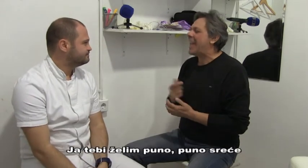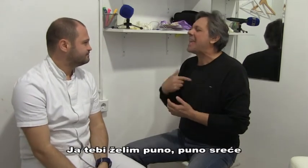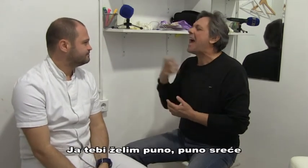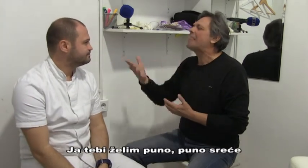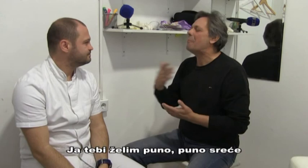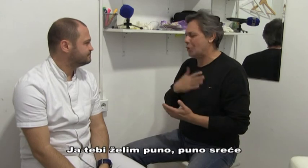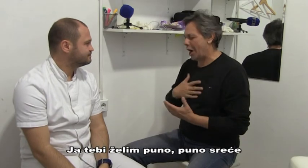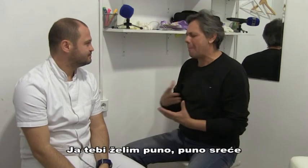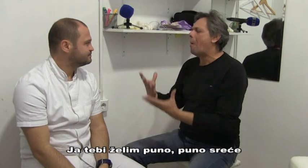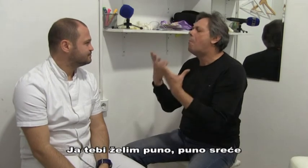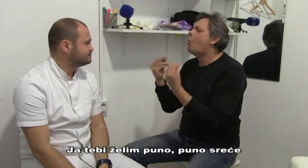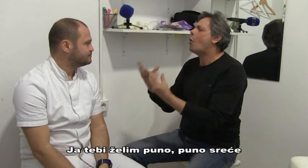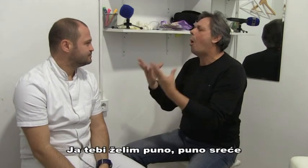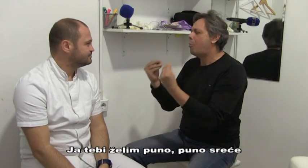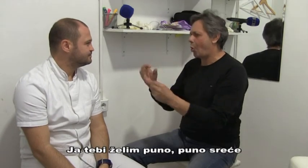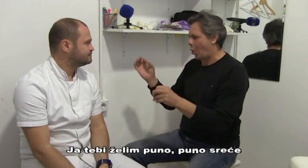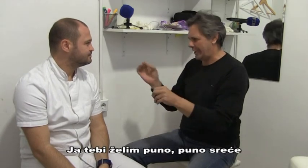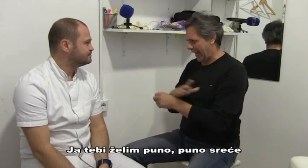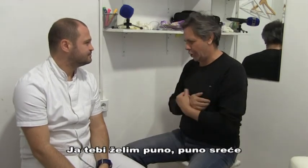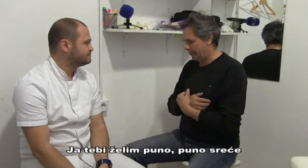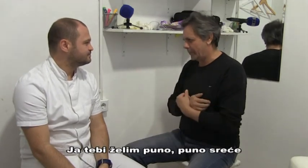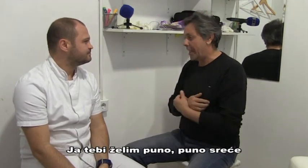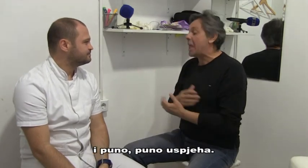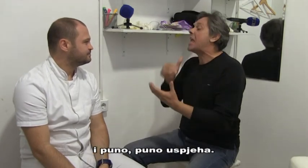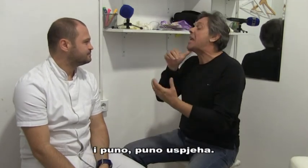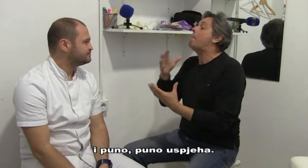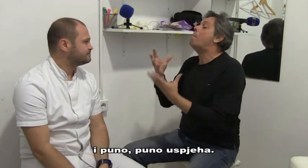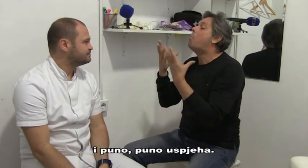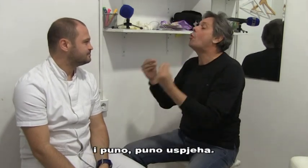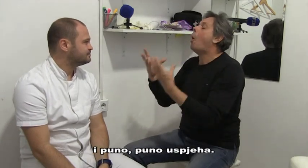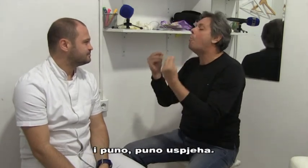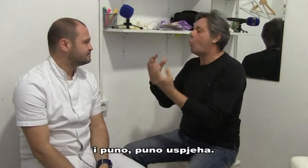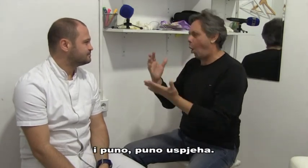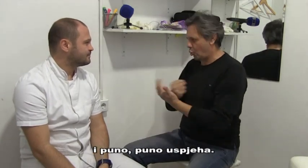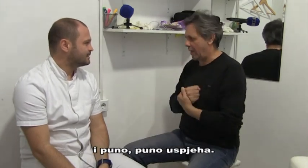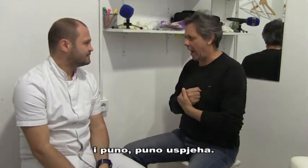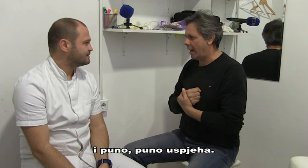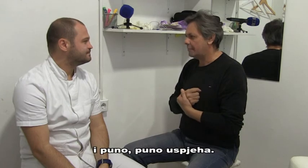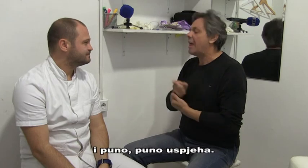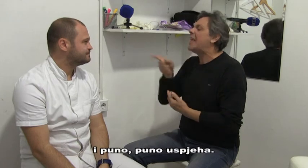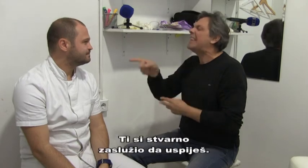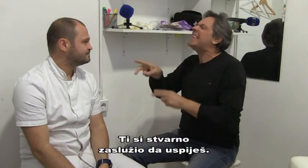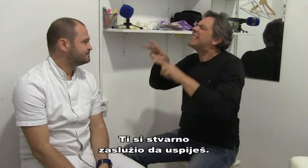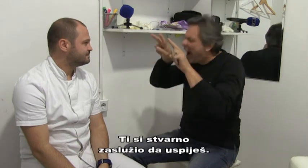Ja tebi želim puno, puno sreće i puno, puno uspjeha. Ti